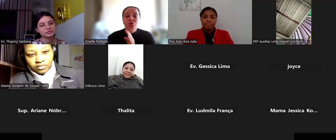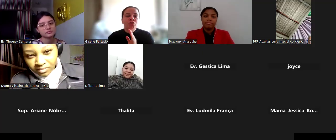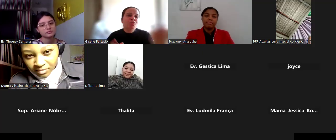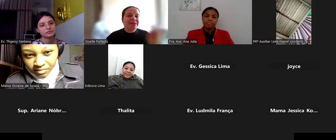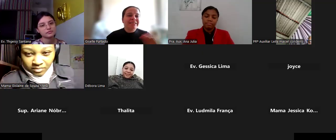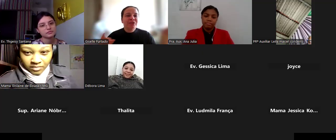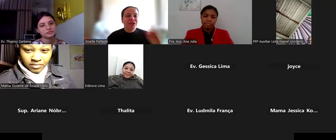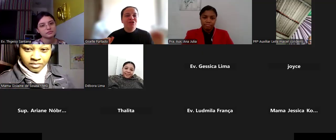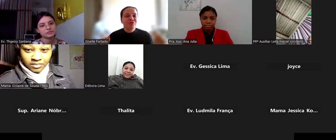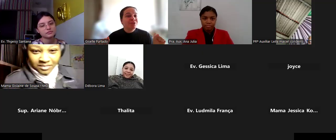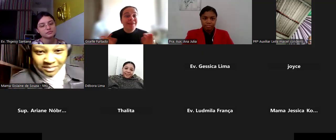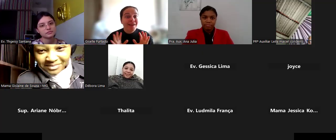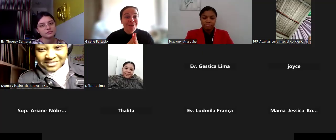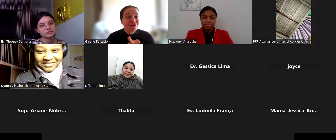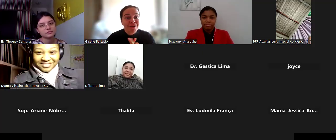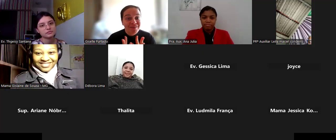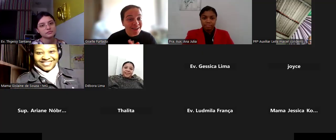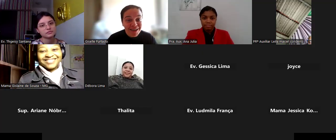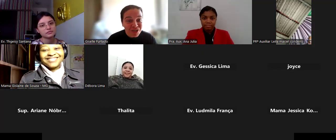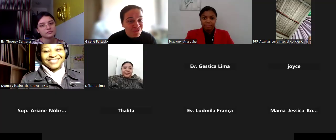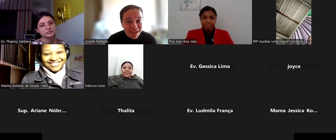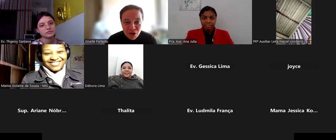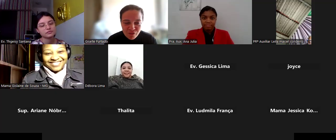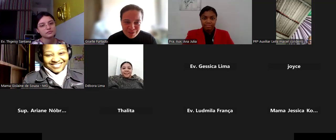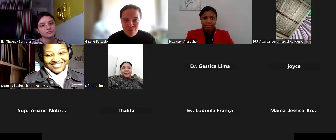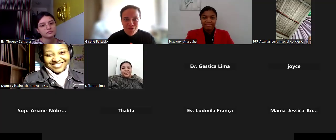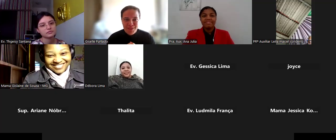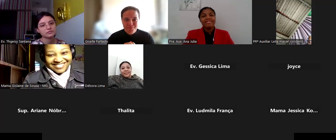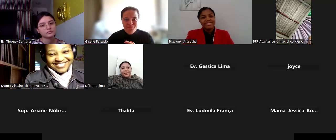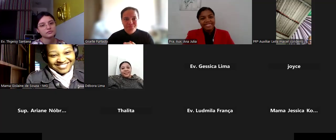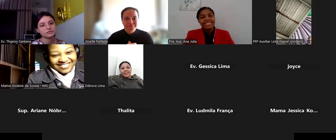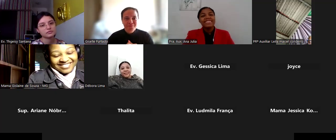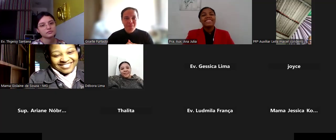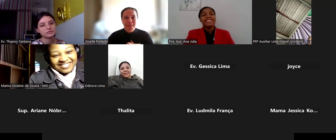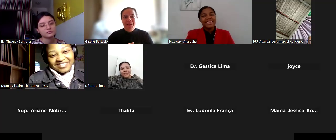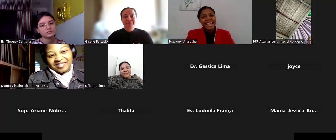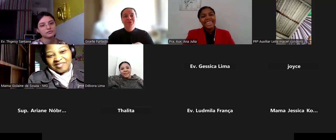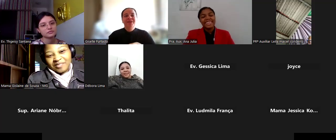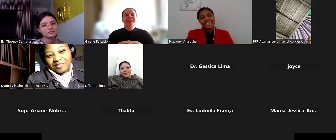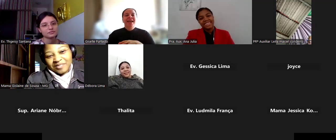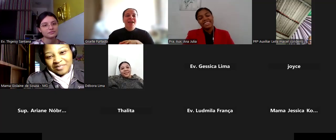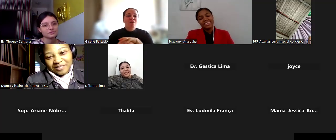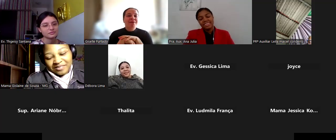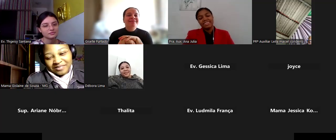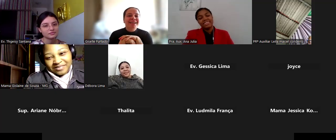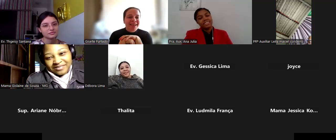surdo passando ali onde você tá, ele já vai ver e ele já vai querer conversar com você. Tá? Então, é uma